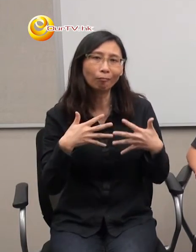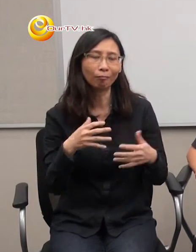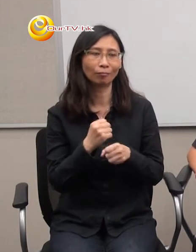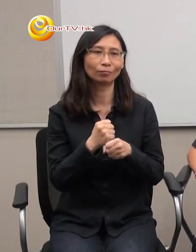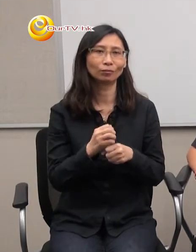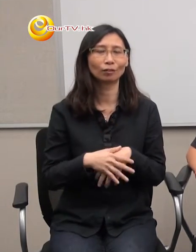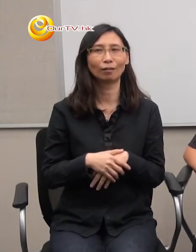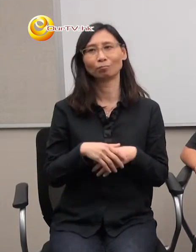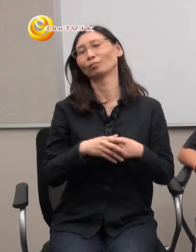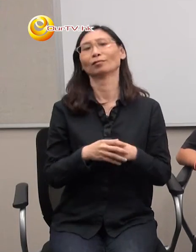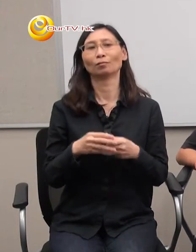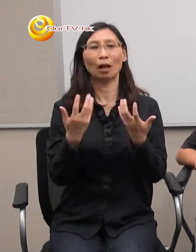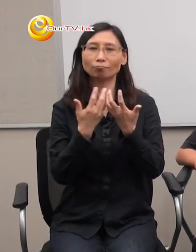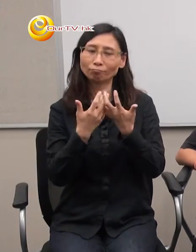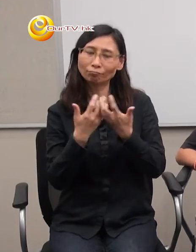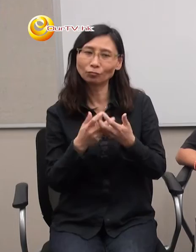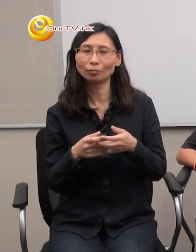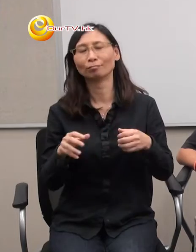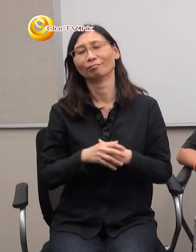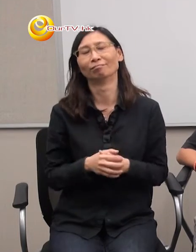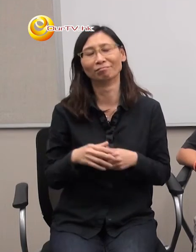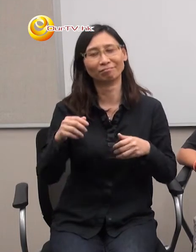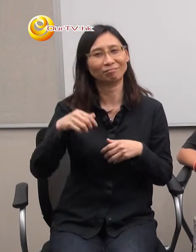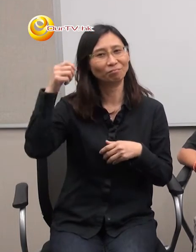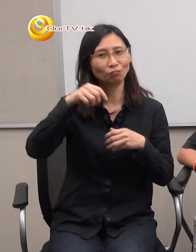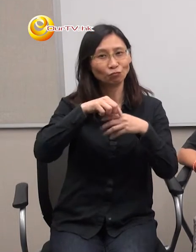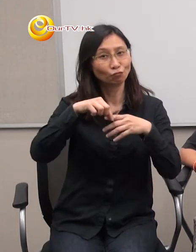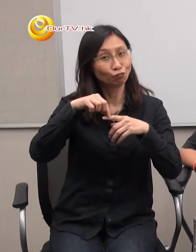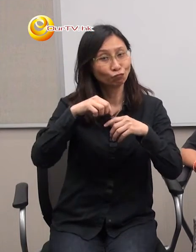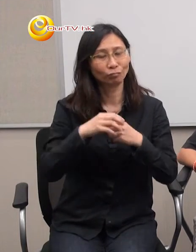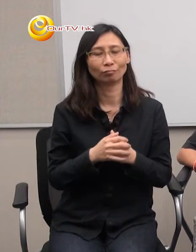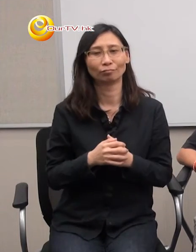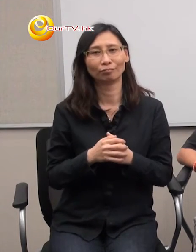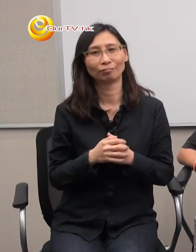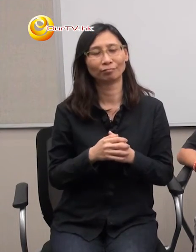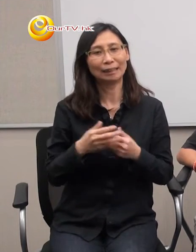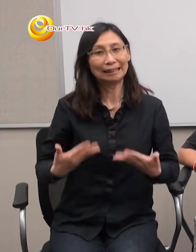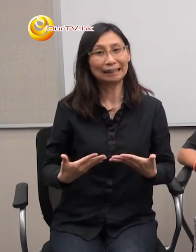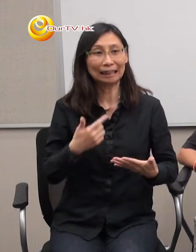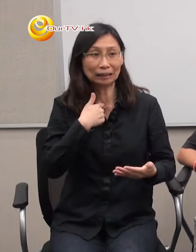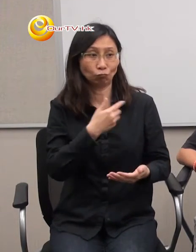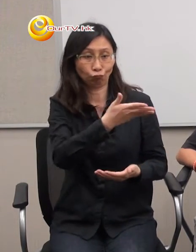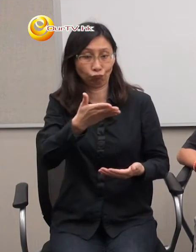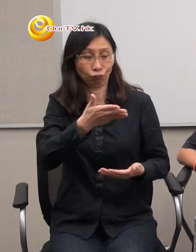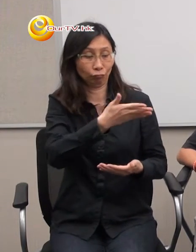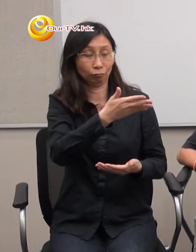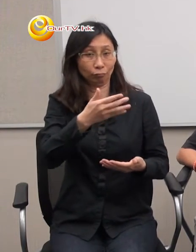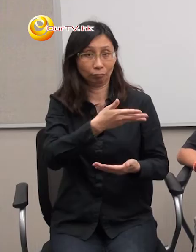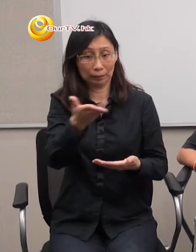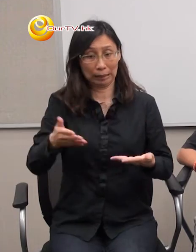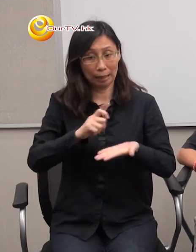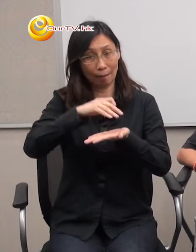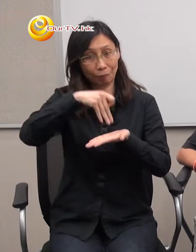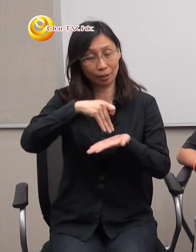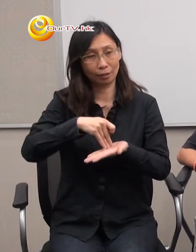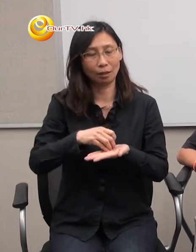都係不如數腳毛算啦。 係啦，咁咪數毛毛啊！咁佢 佢而家要我哋填啦，我就冇接，我冇接受邀